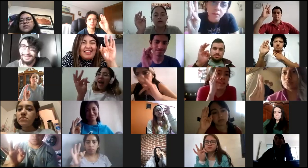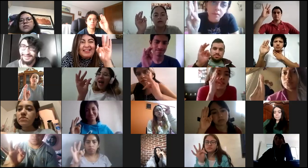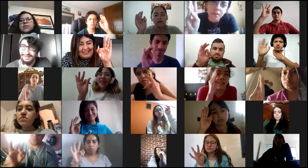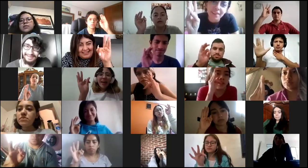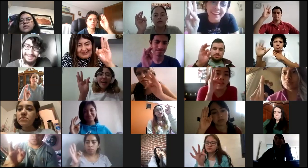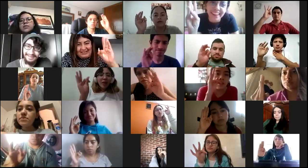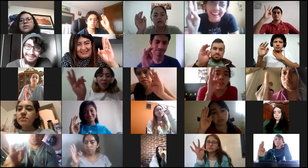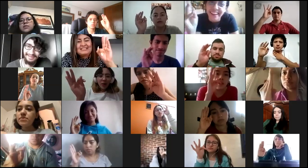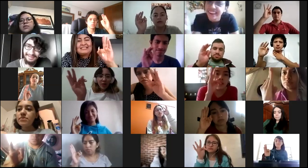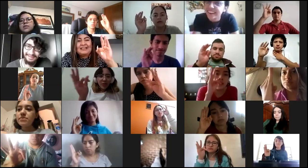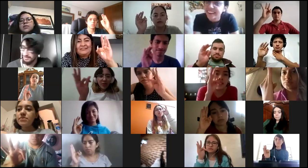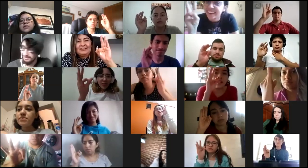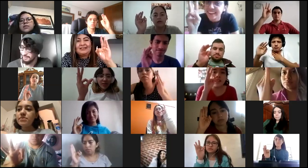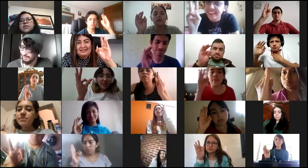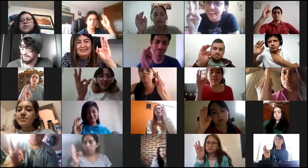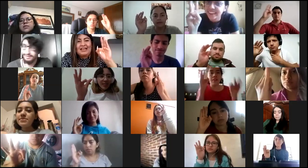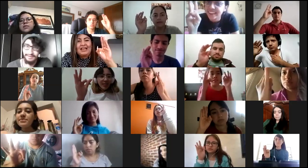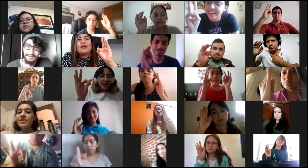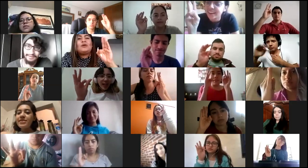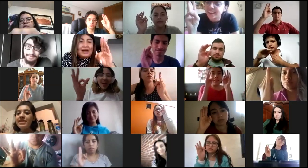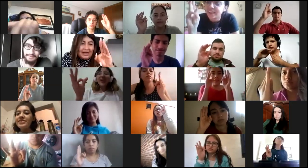ya, como una cruz. Es la F. Como, ajá.